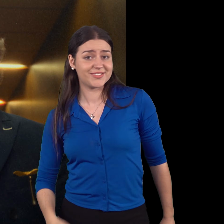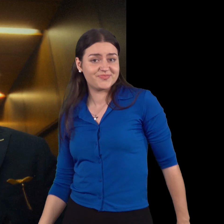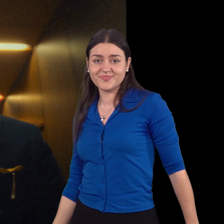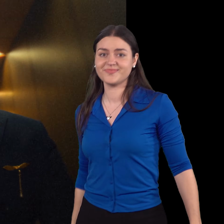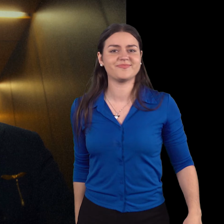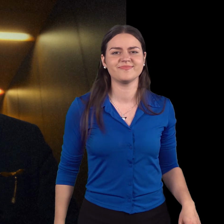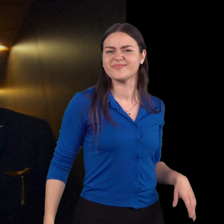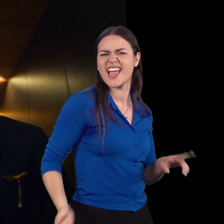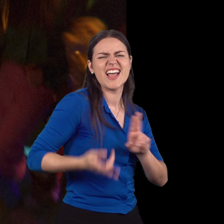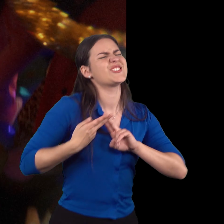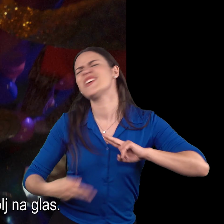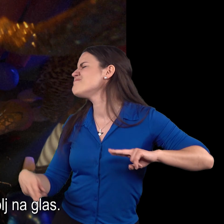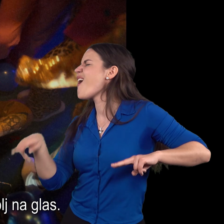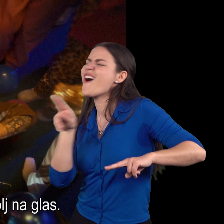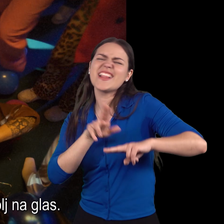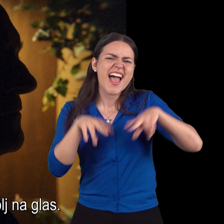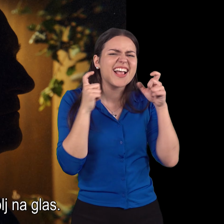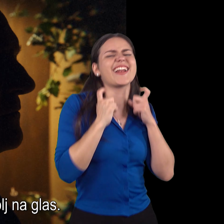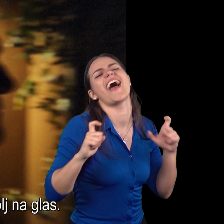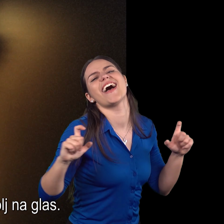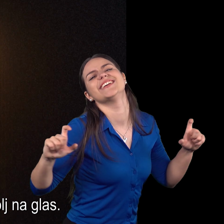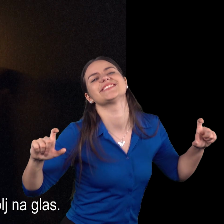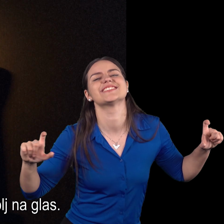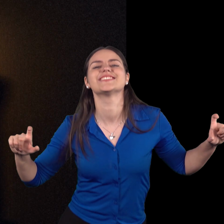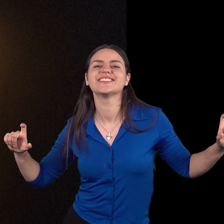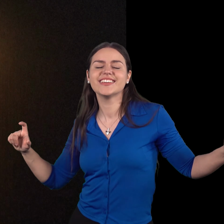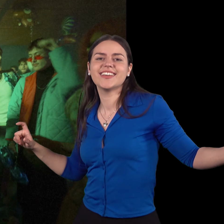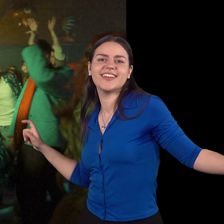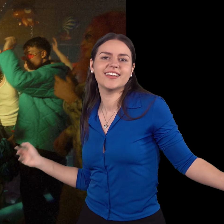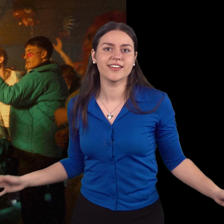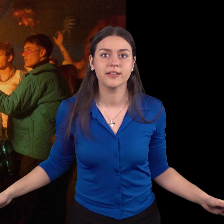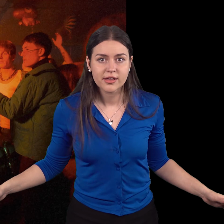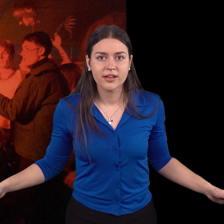nas. Še bolj na